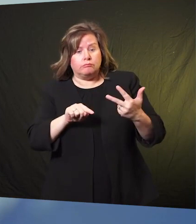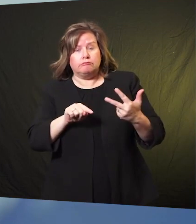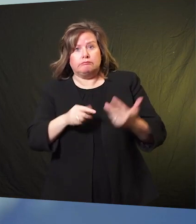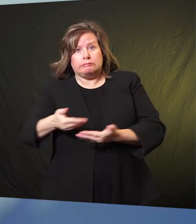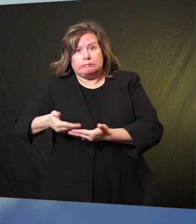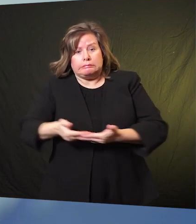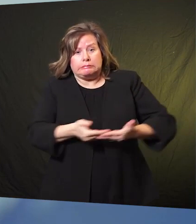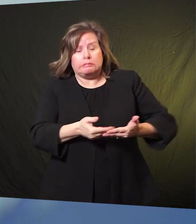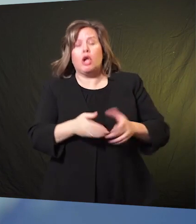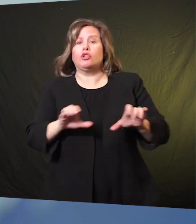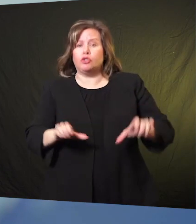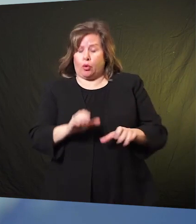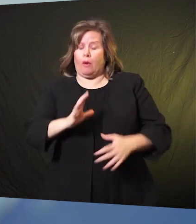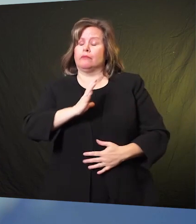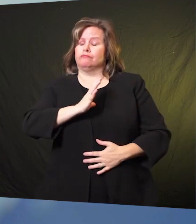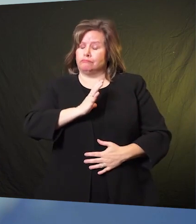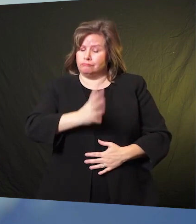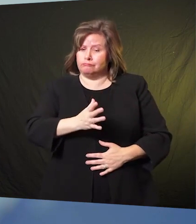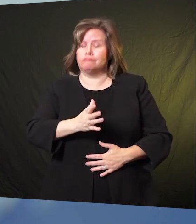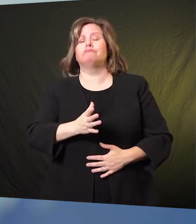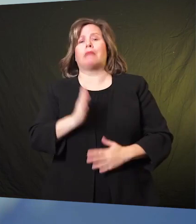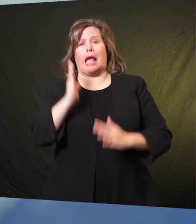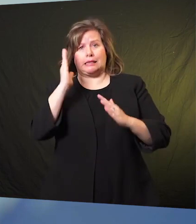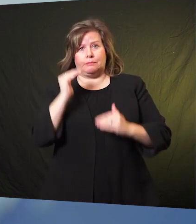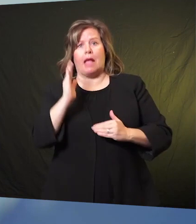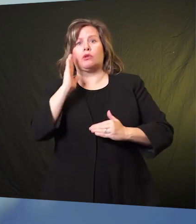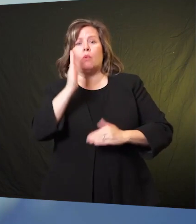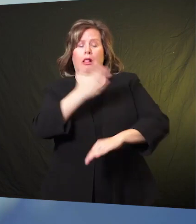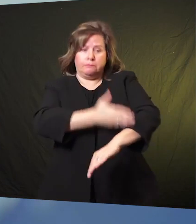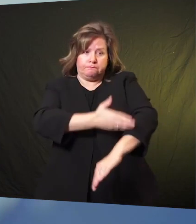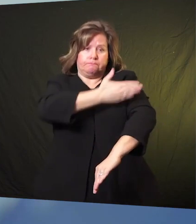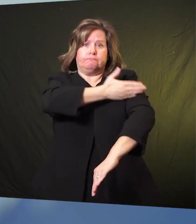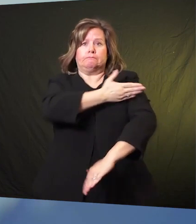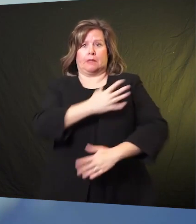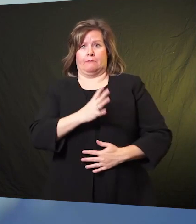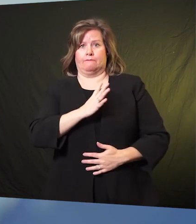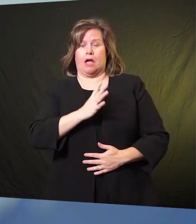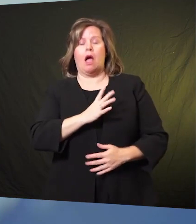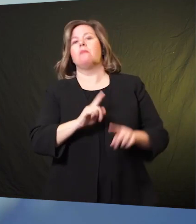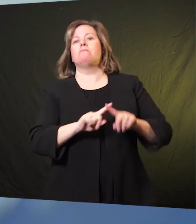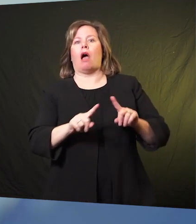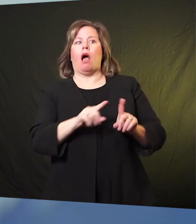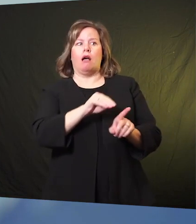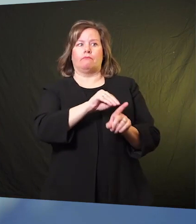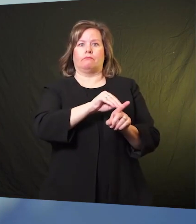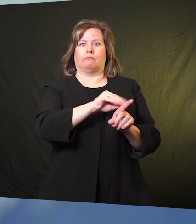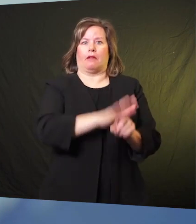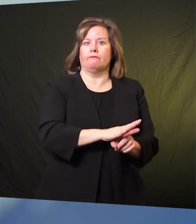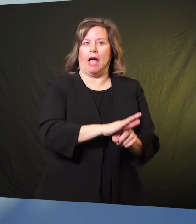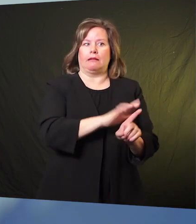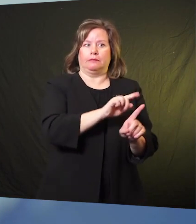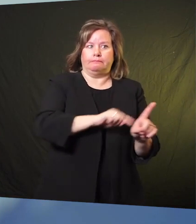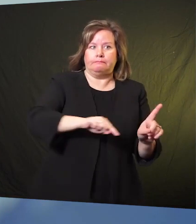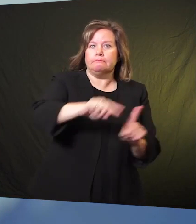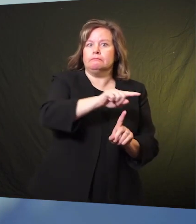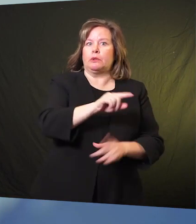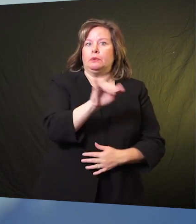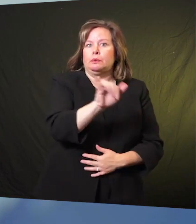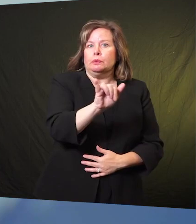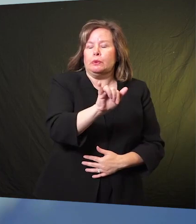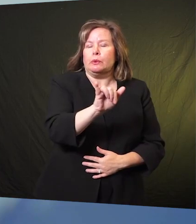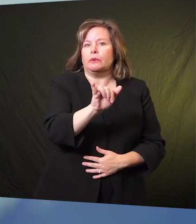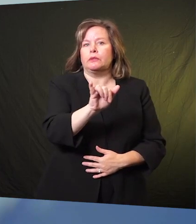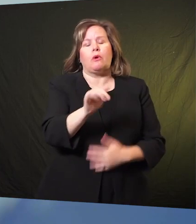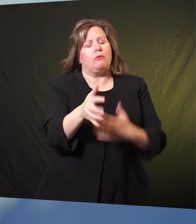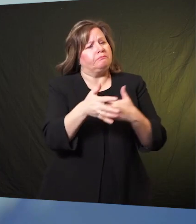enfermos en este momento de kobe 19 ahora lo que he oído es que están haciendo bien se espera que se recuperen pero